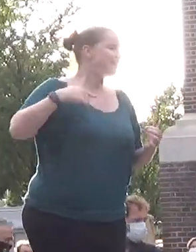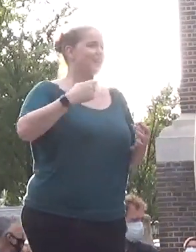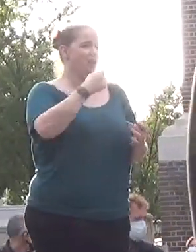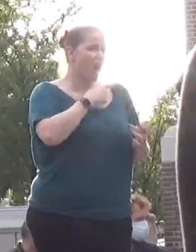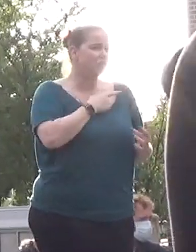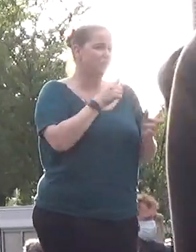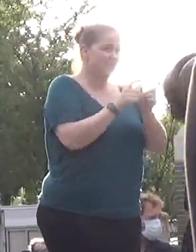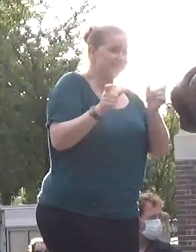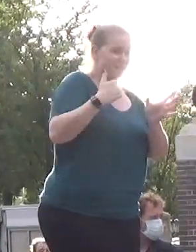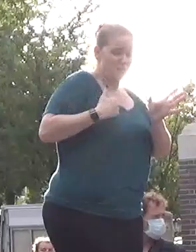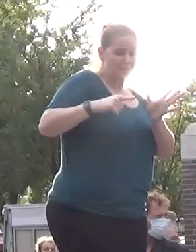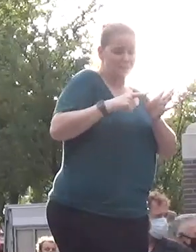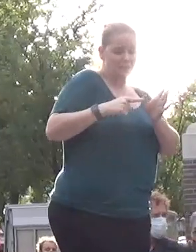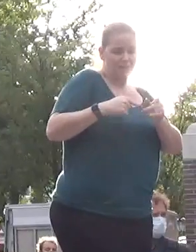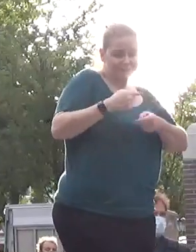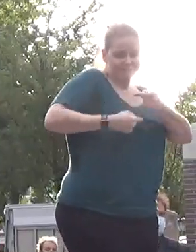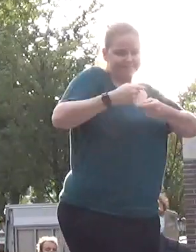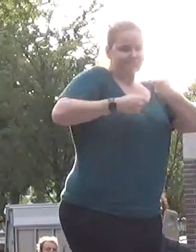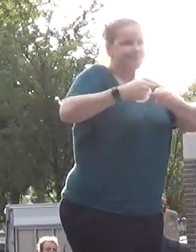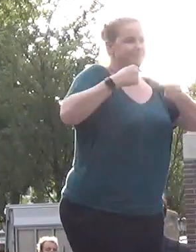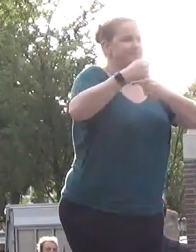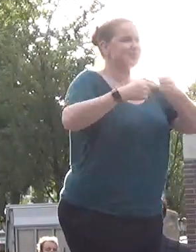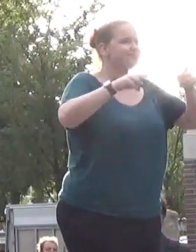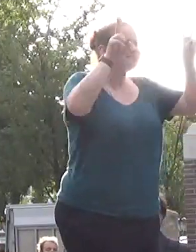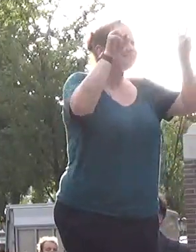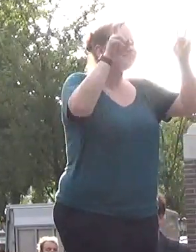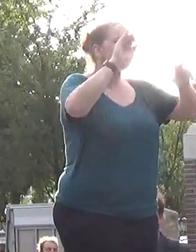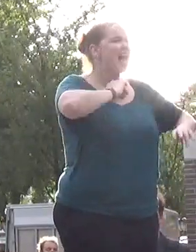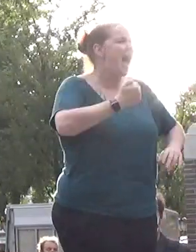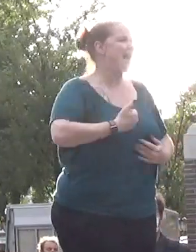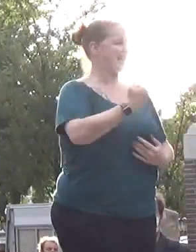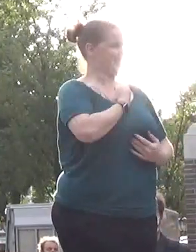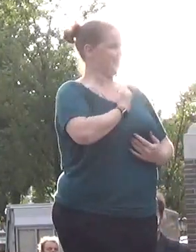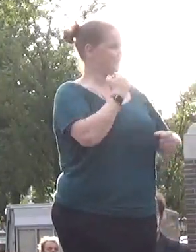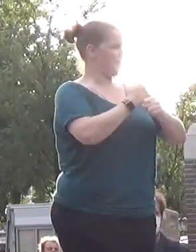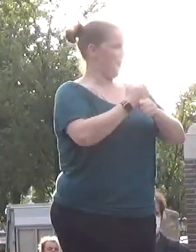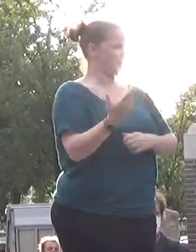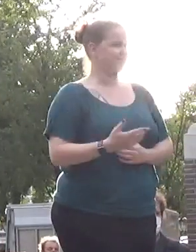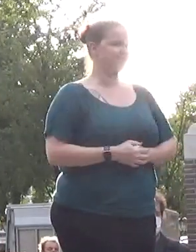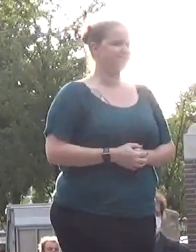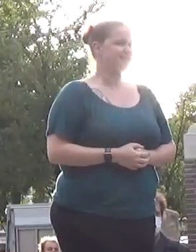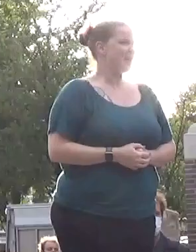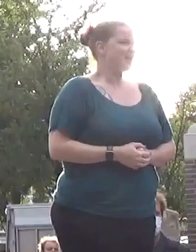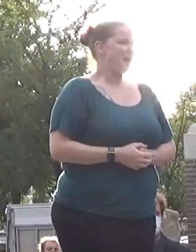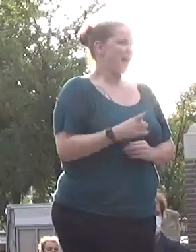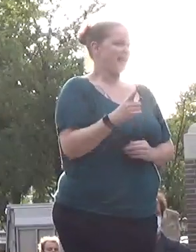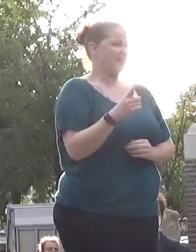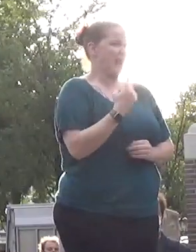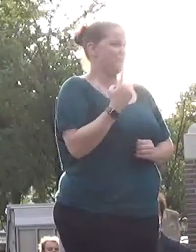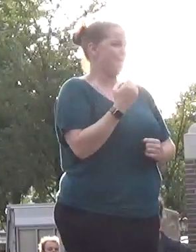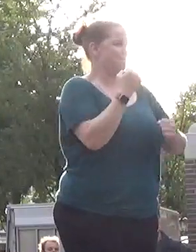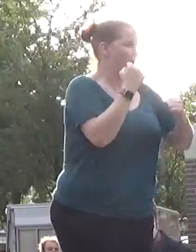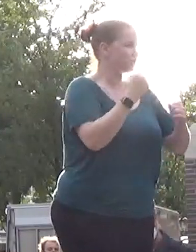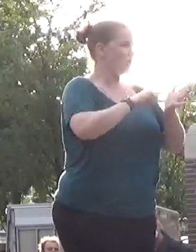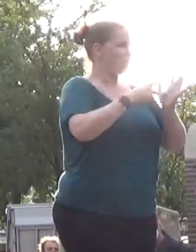onder een deel van hun bevolking mobiliseren om een zogenaamde eigen identiteit te creëren, die slechts uit is op macht,